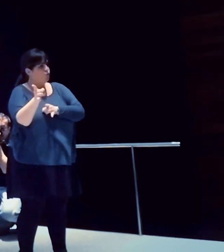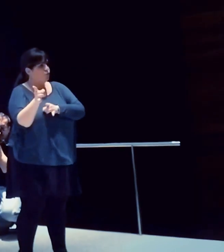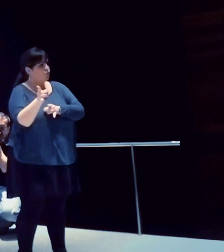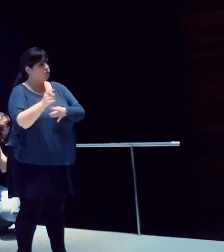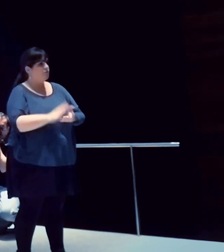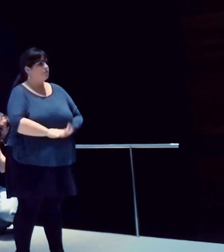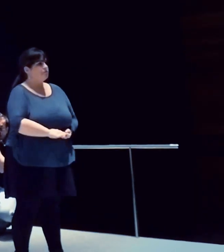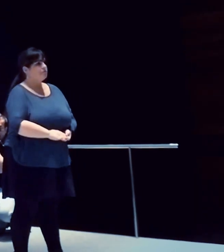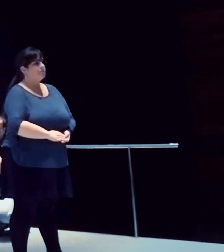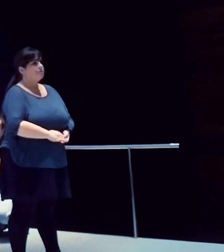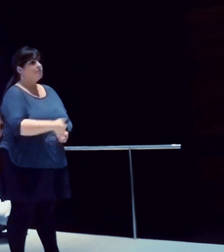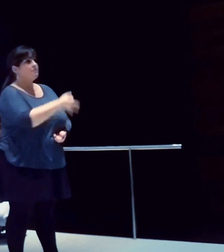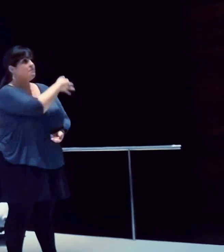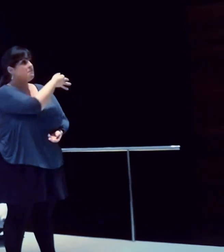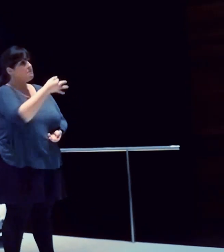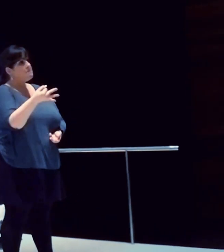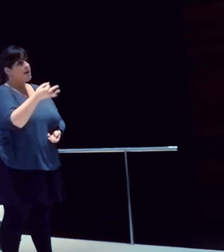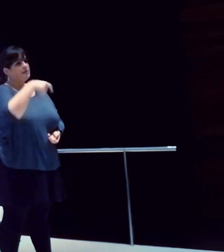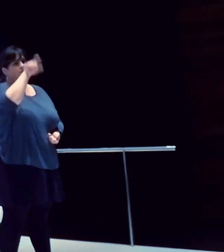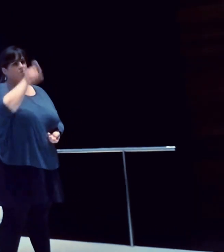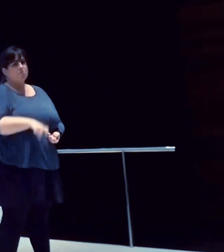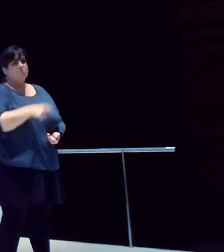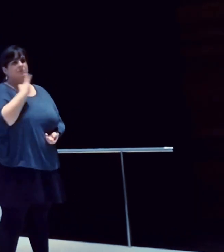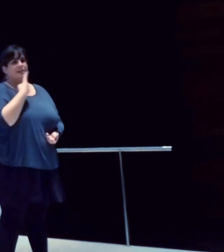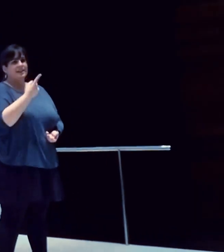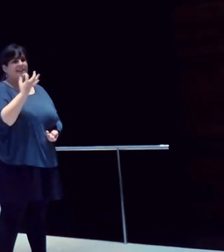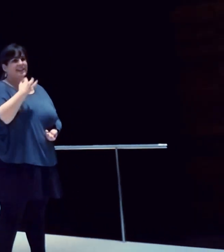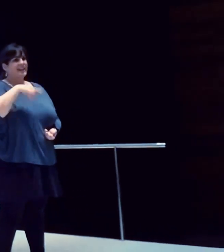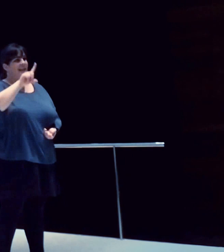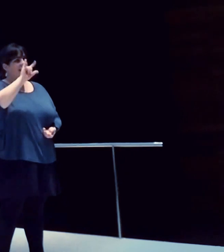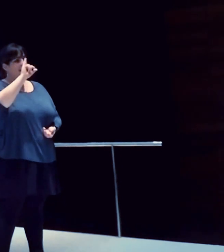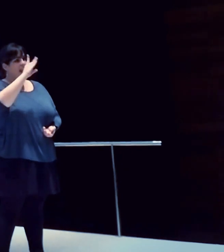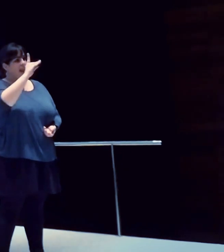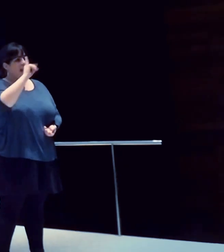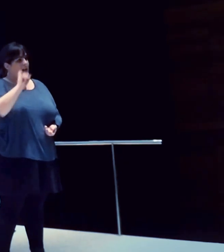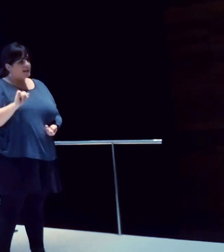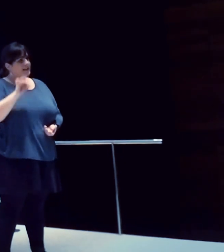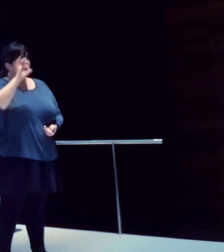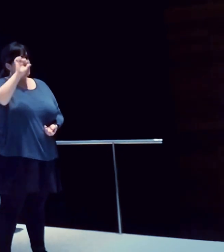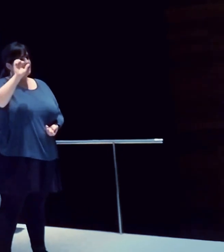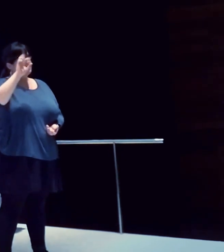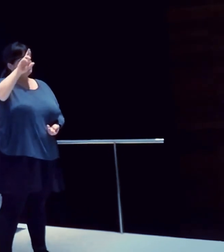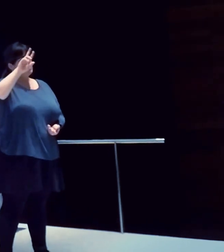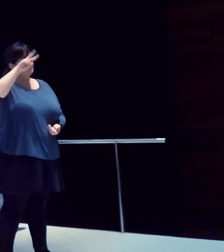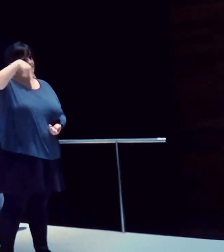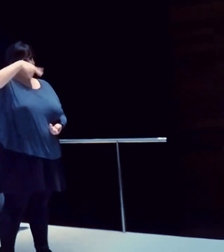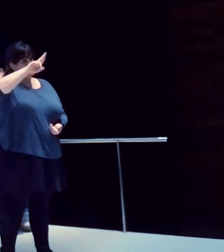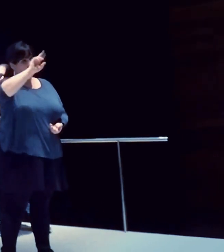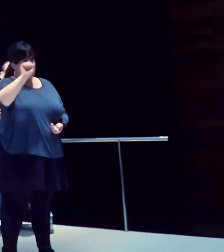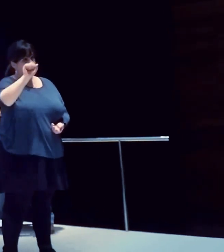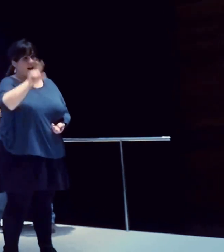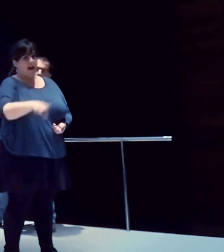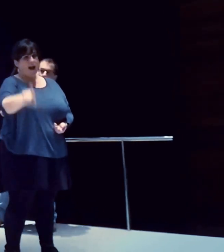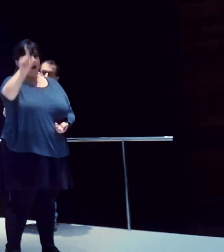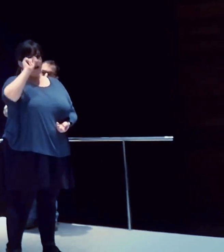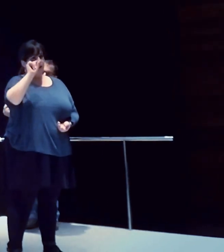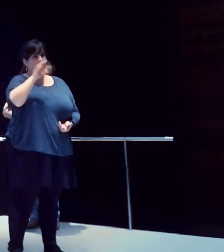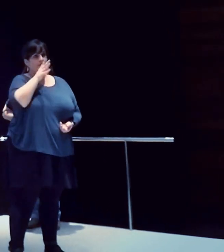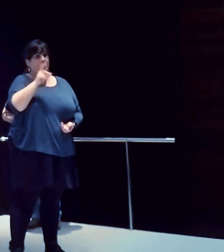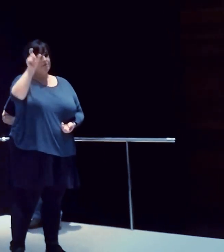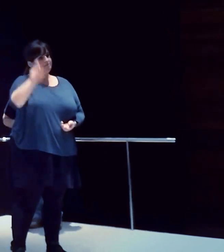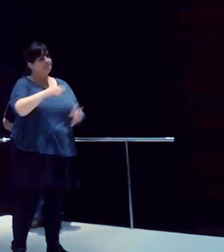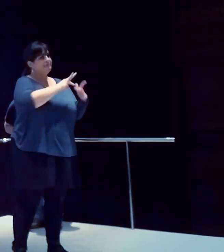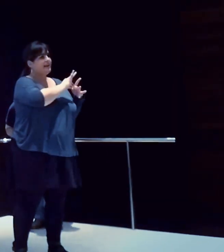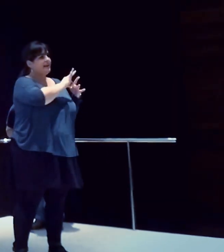que más congruente que elegir a Lidia Senra, a líder que nunca